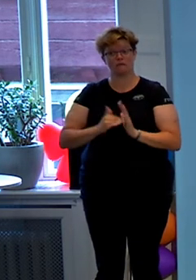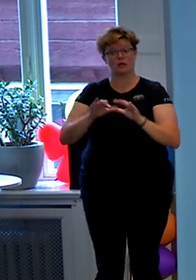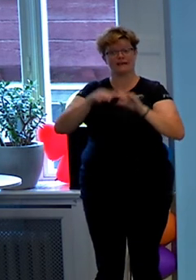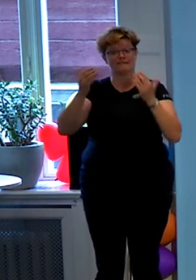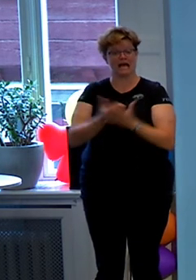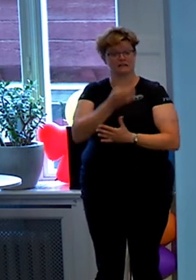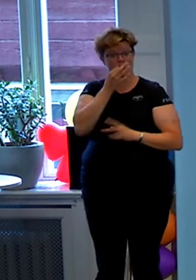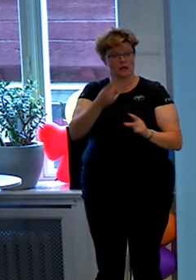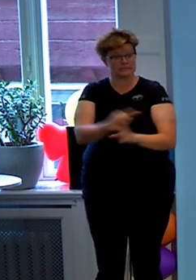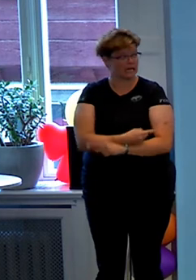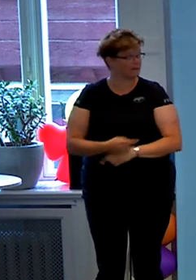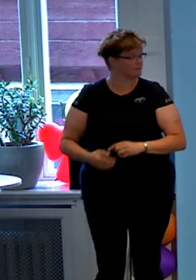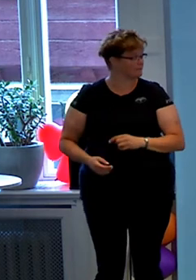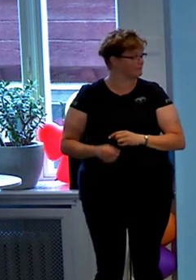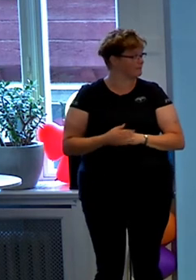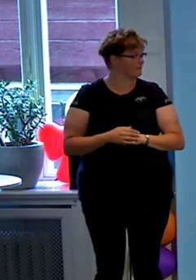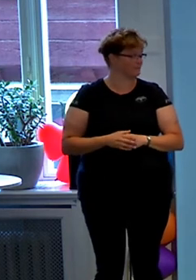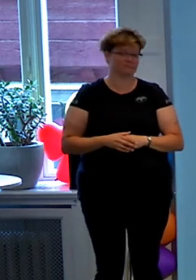perspektivet?